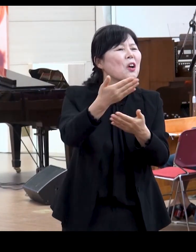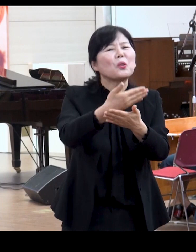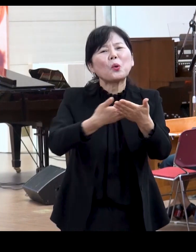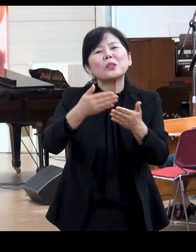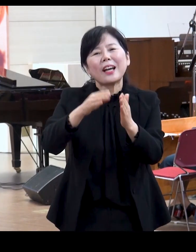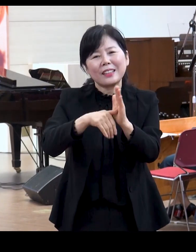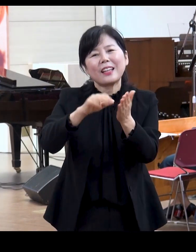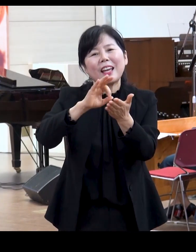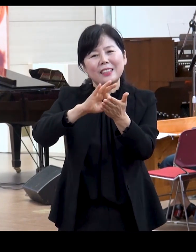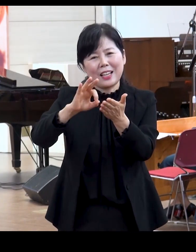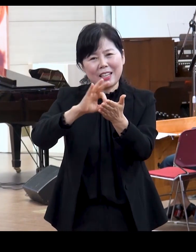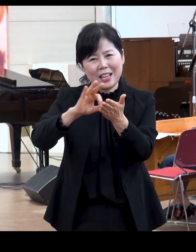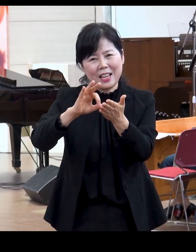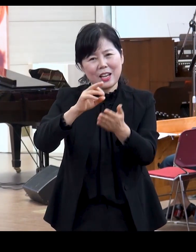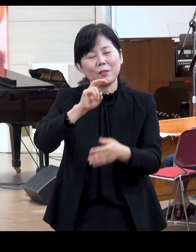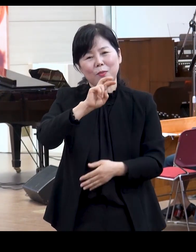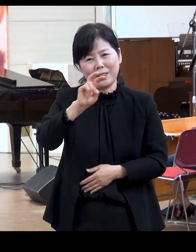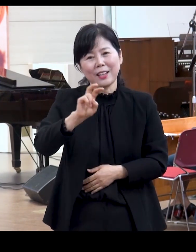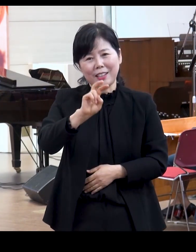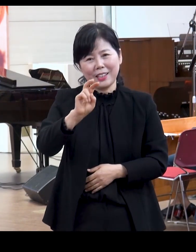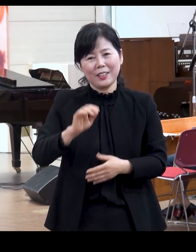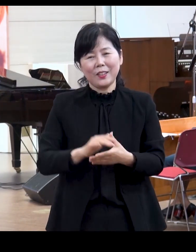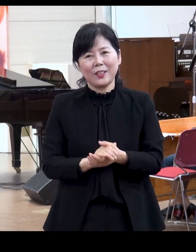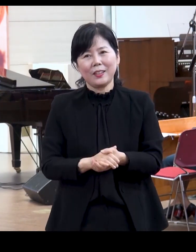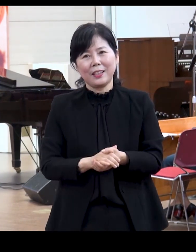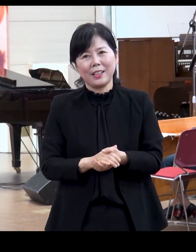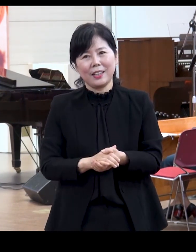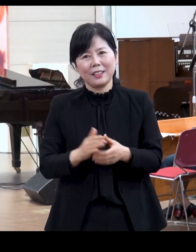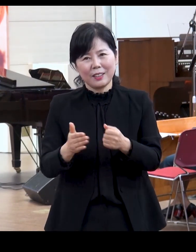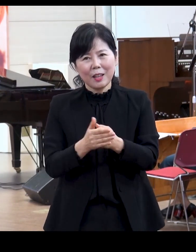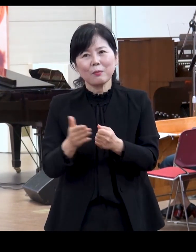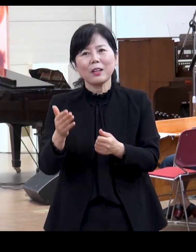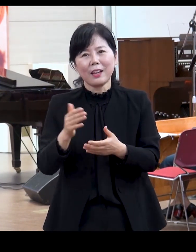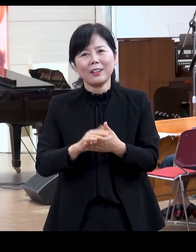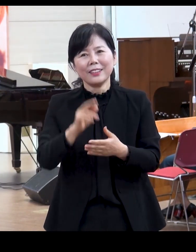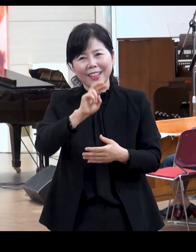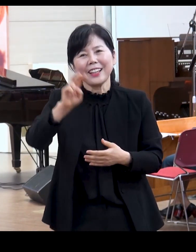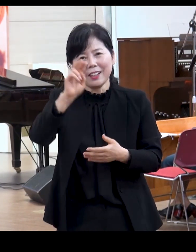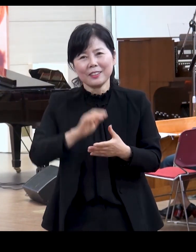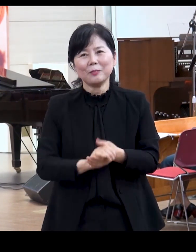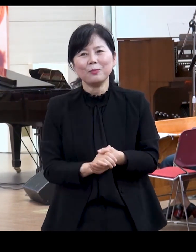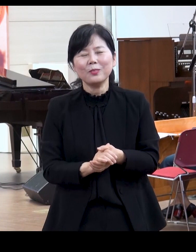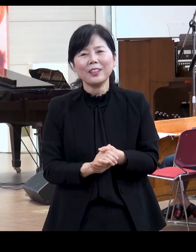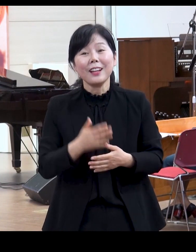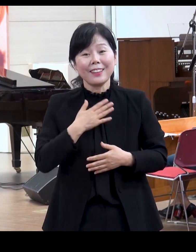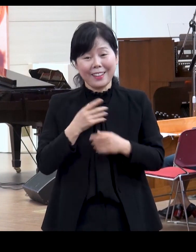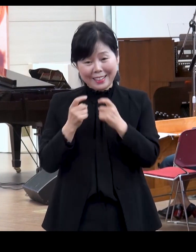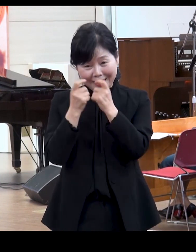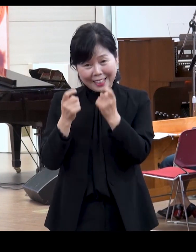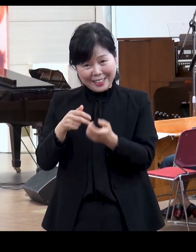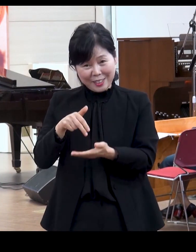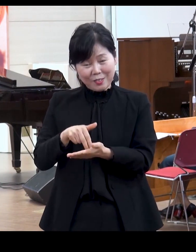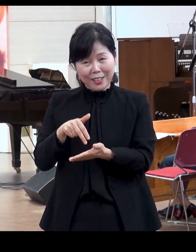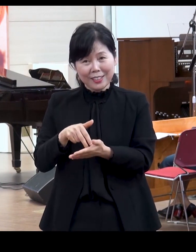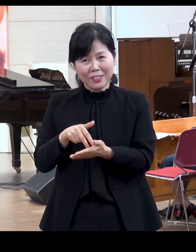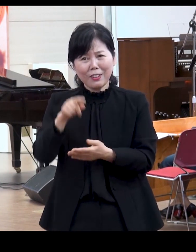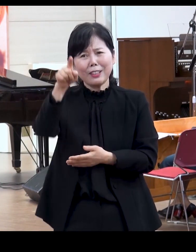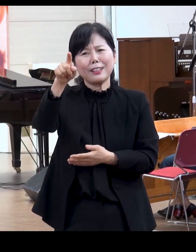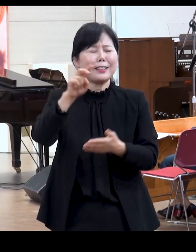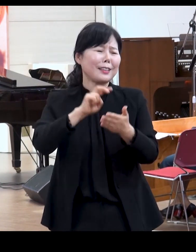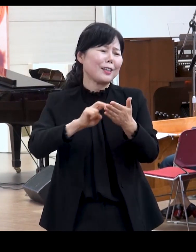유명합니다. 그렇죠? 서로 교제할 때. 자, 그러다 보니까 저 개인적으로는요, 찬양 가운데 가장